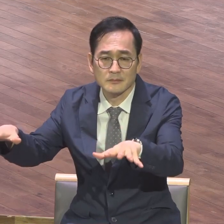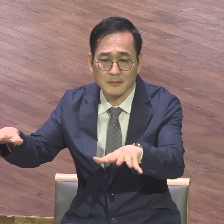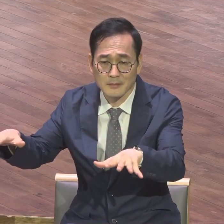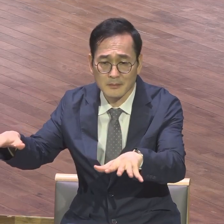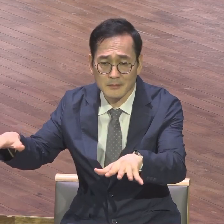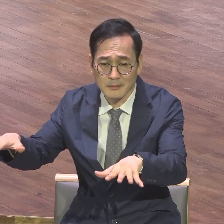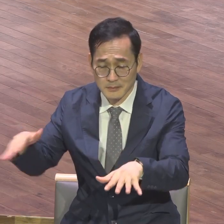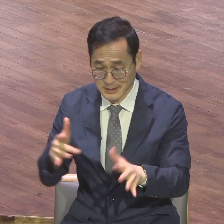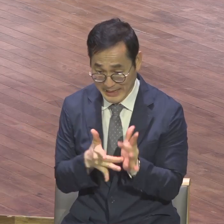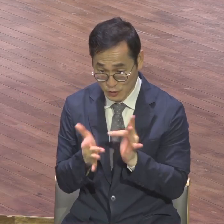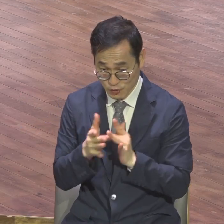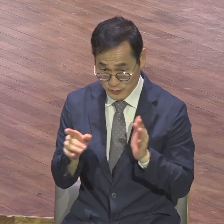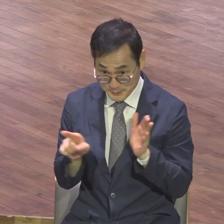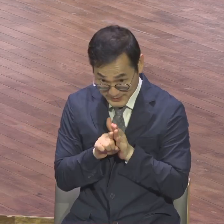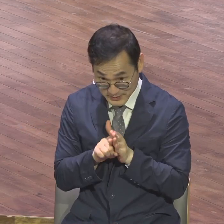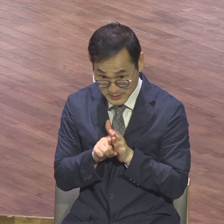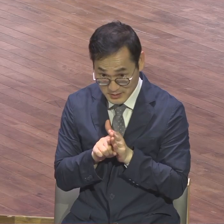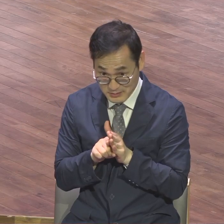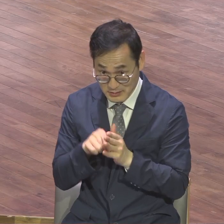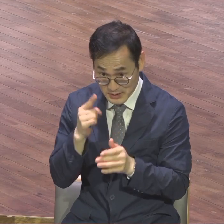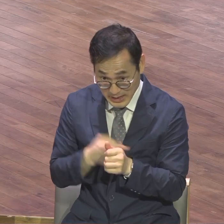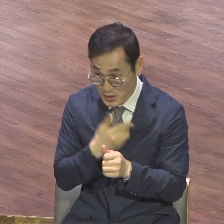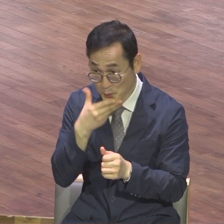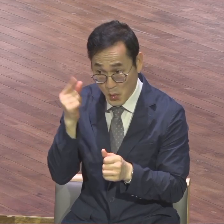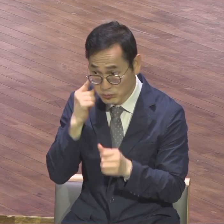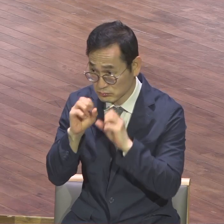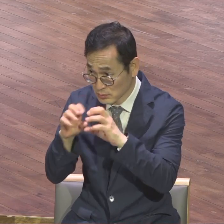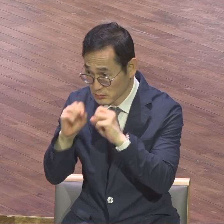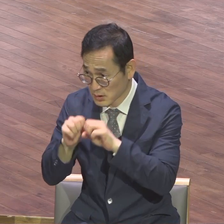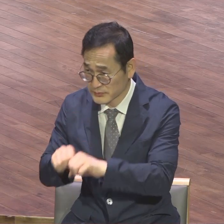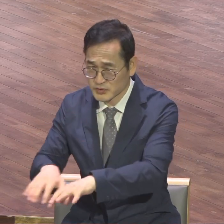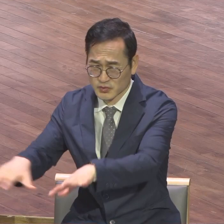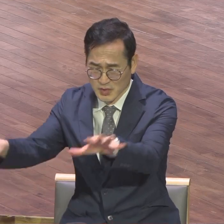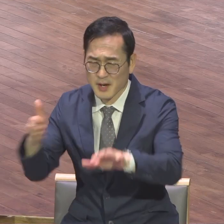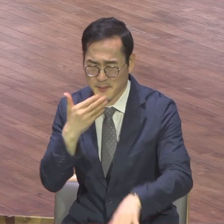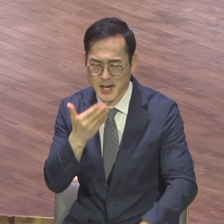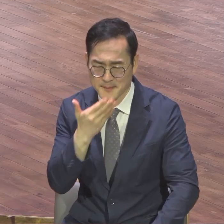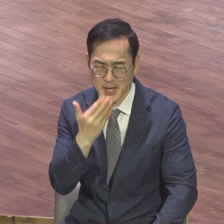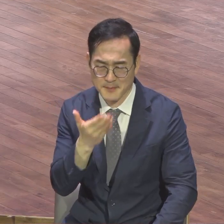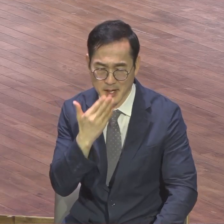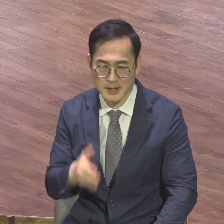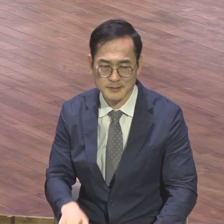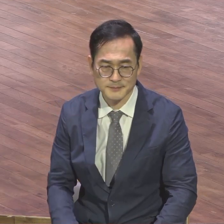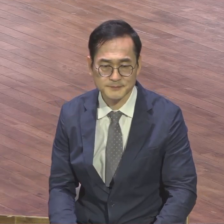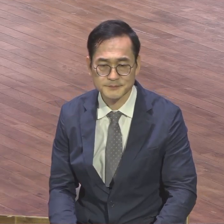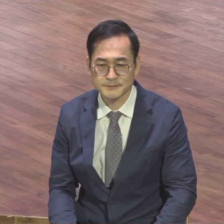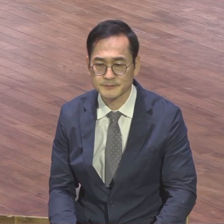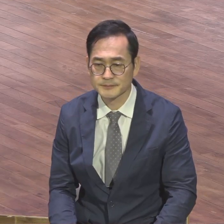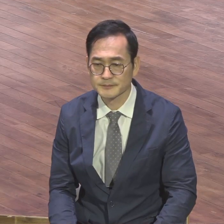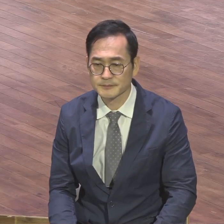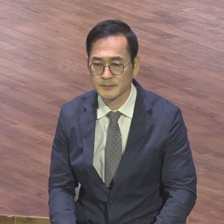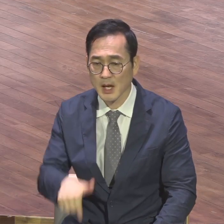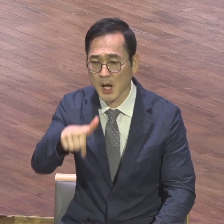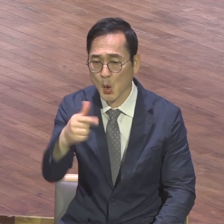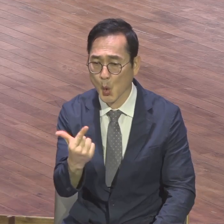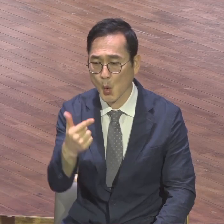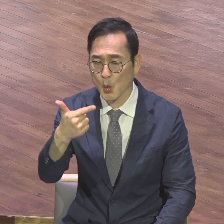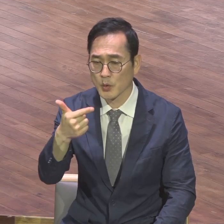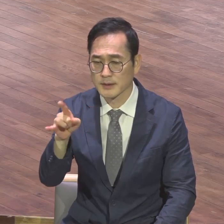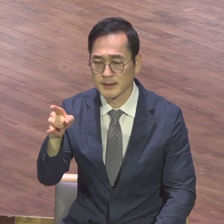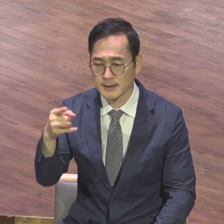예수를 믿으면요 저절로 그렇게 복음을 전하게 되어 있어요. 사도행전의 말씀 보면 독특한 것이 고넬료 한 사람이